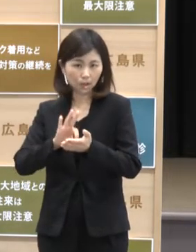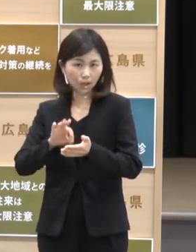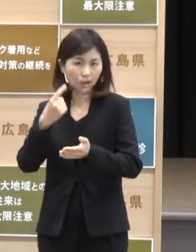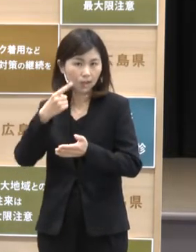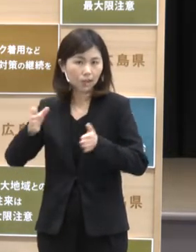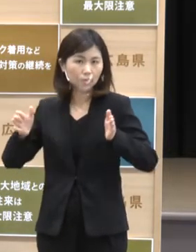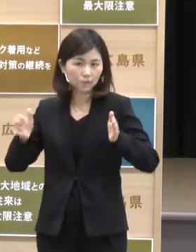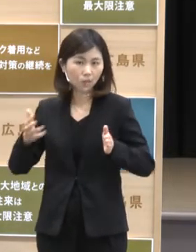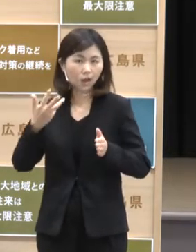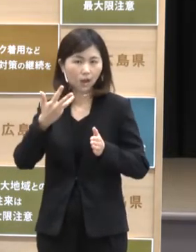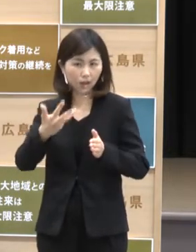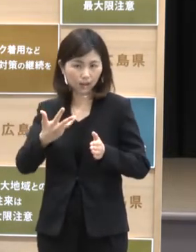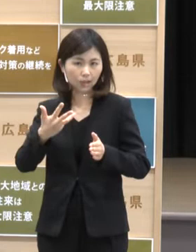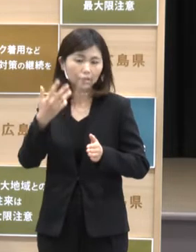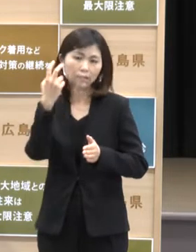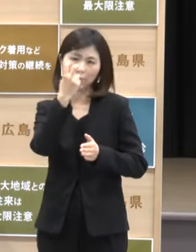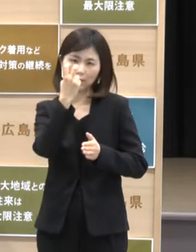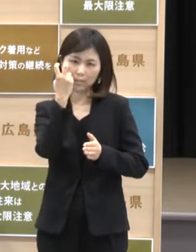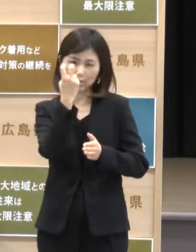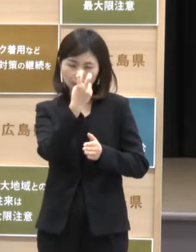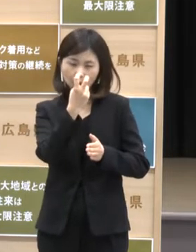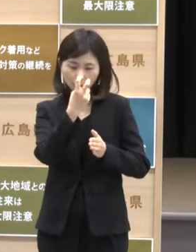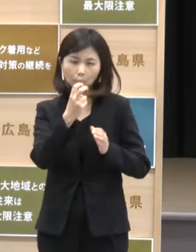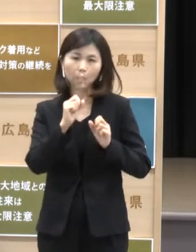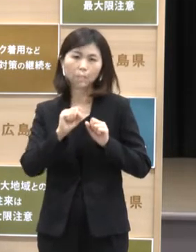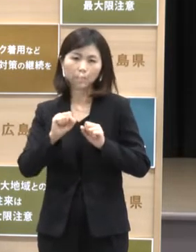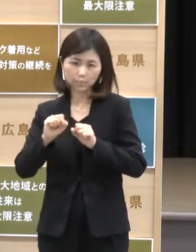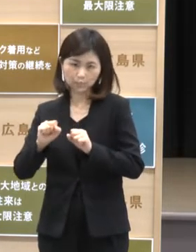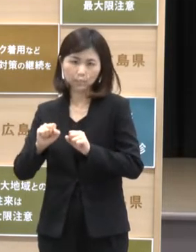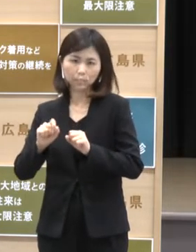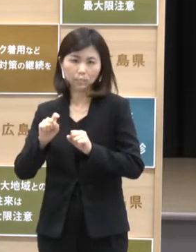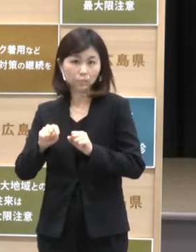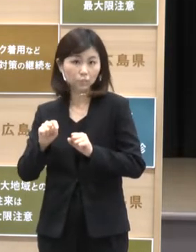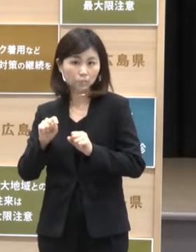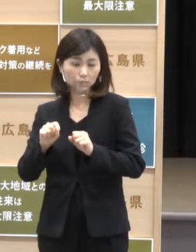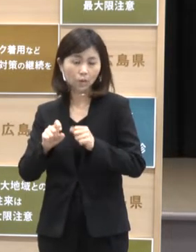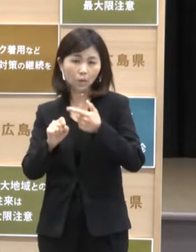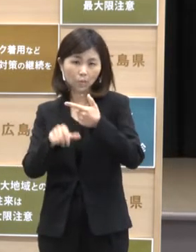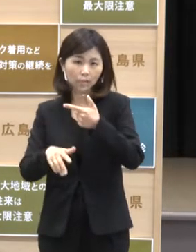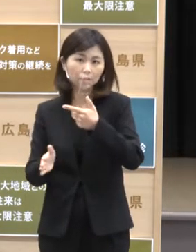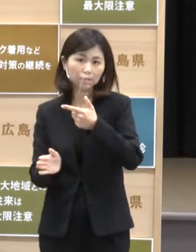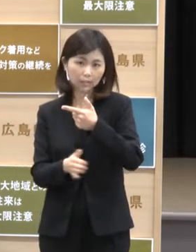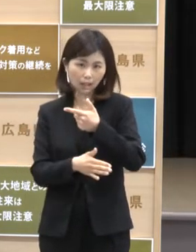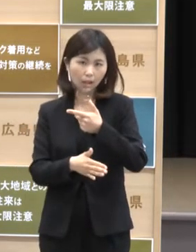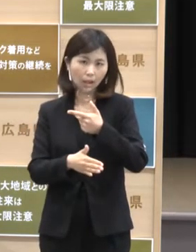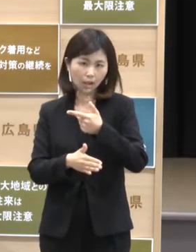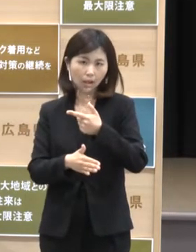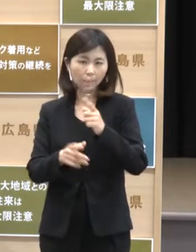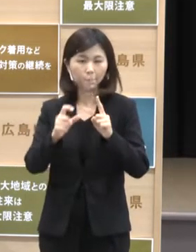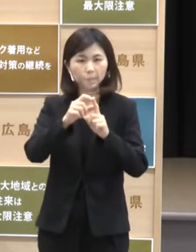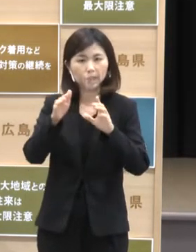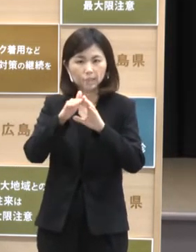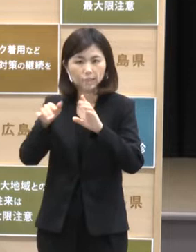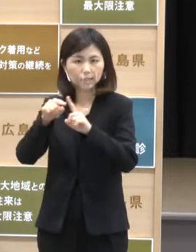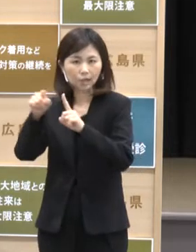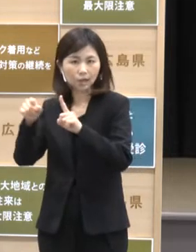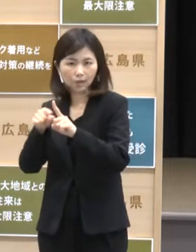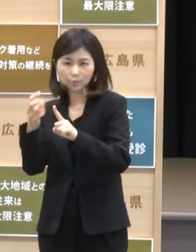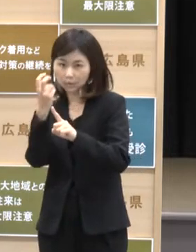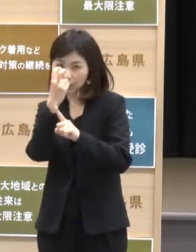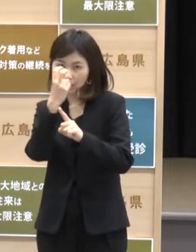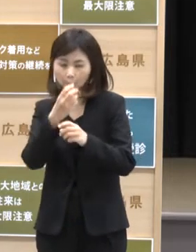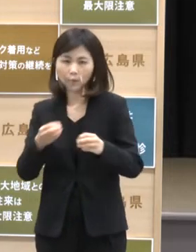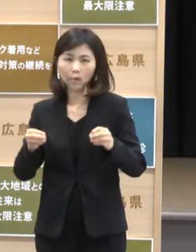8回の検査を行うんですが、この6月からより精度の高い PCR 検査も組み合わせて実施でき